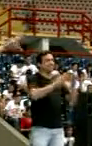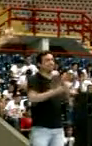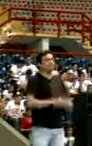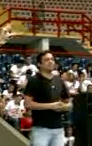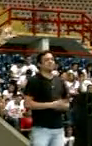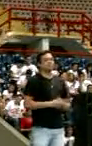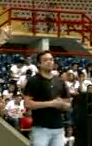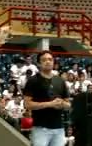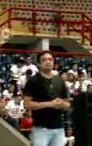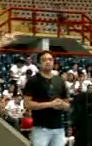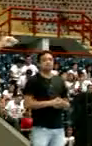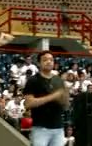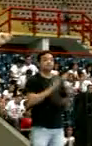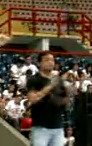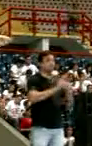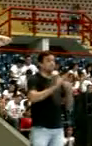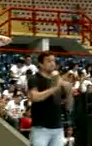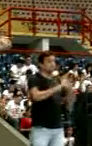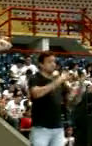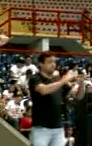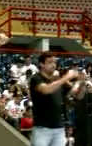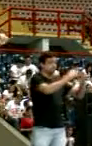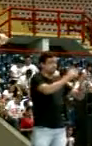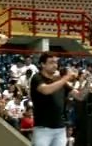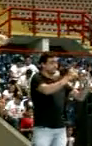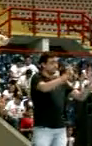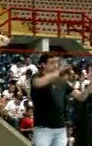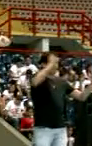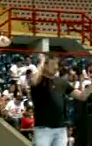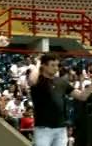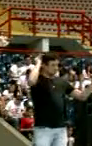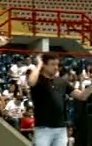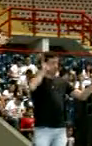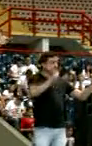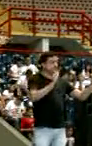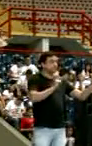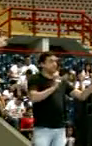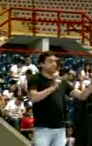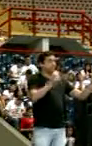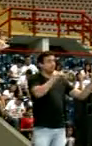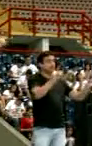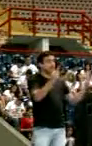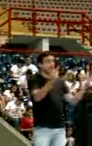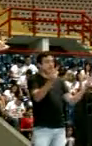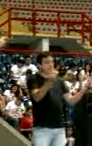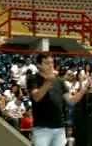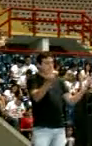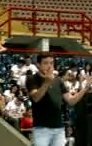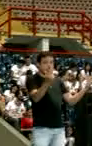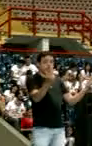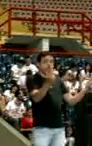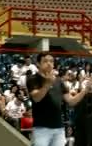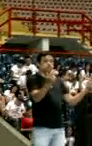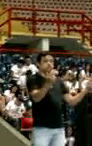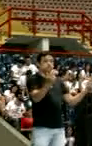Oi. Cidade na Idade Média é